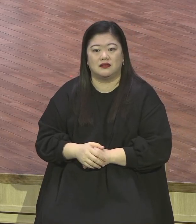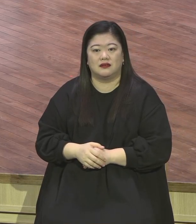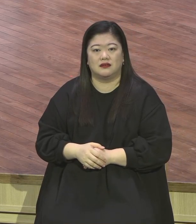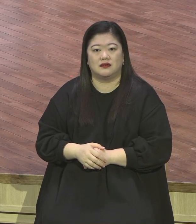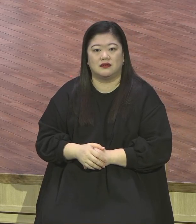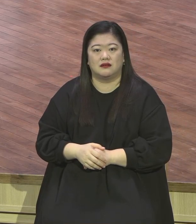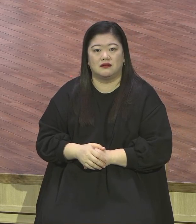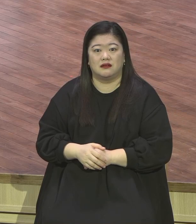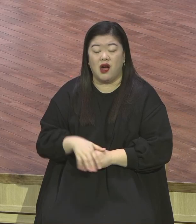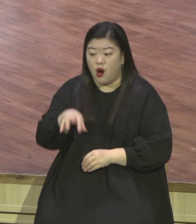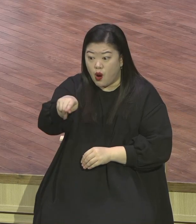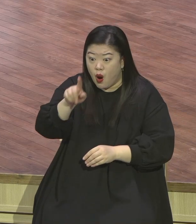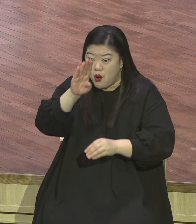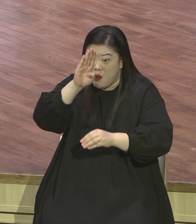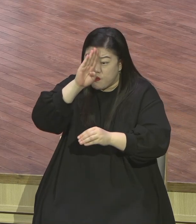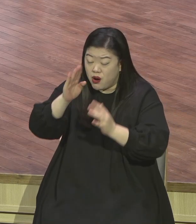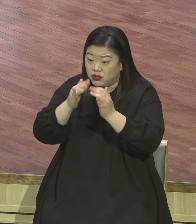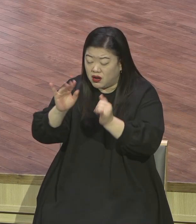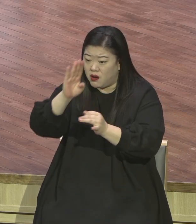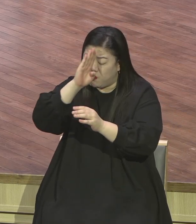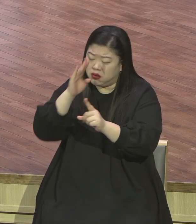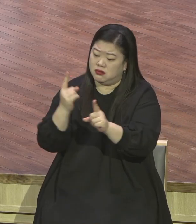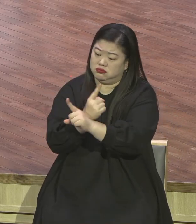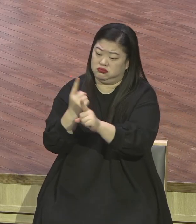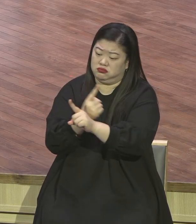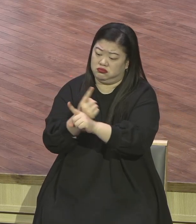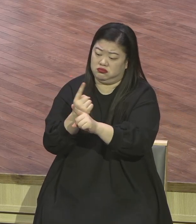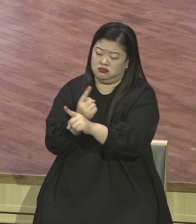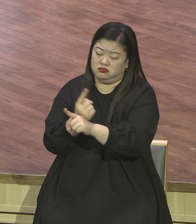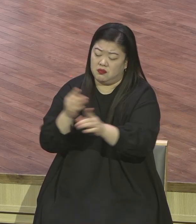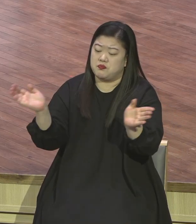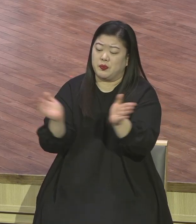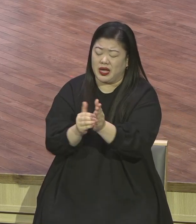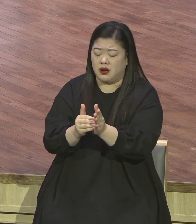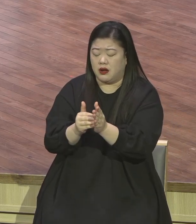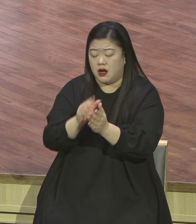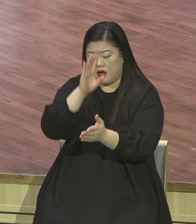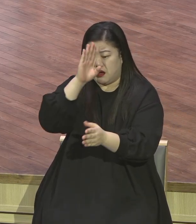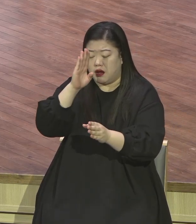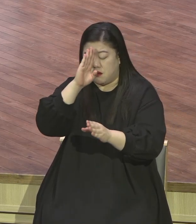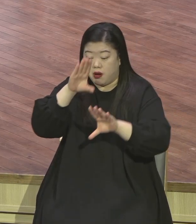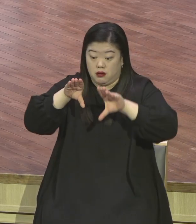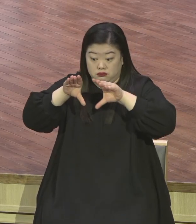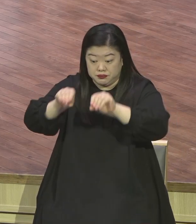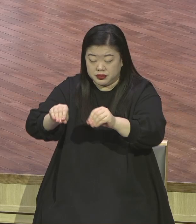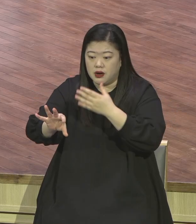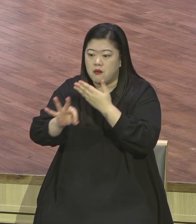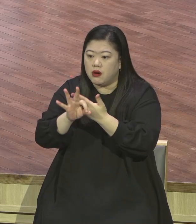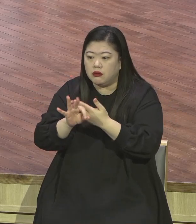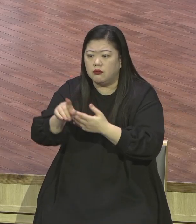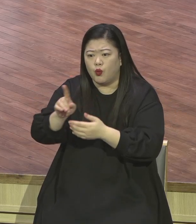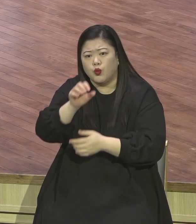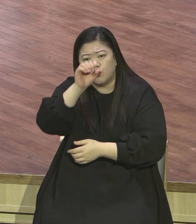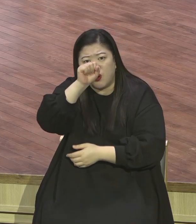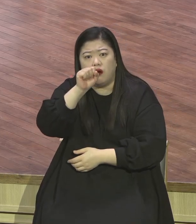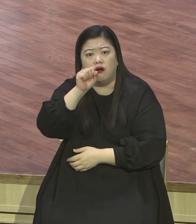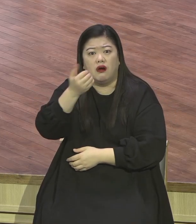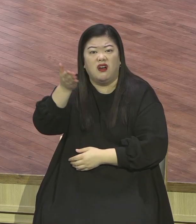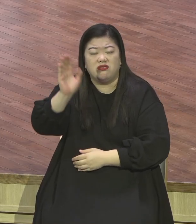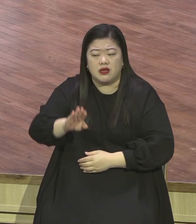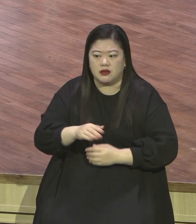관심이 없고 전혀 관심이 없고 어떻게 하든지 자기들의 기득권을 지키기 위해서